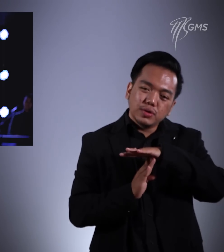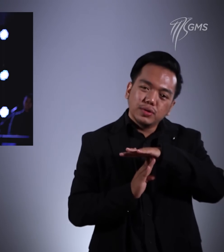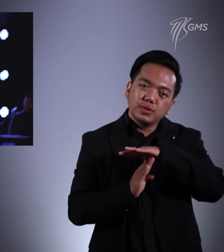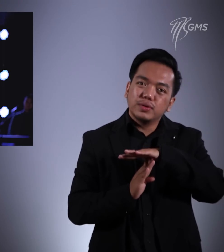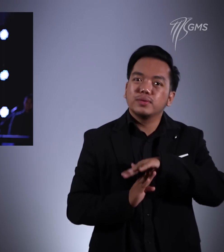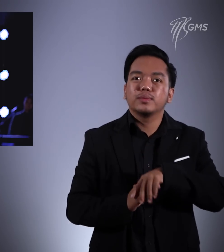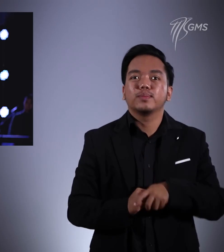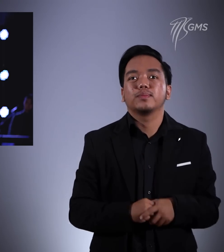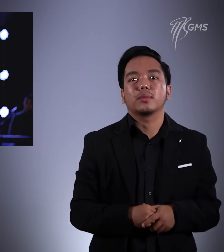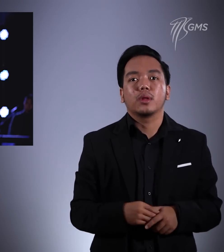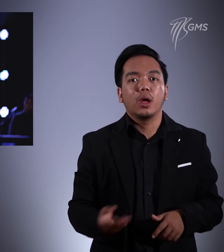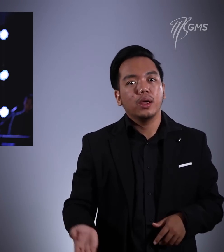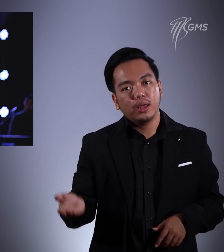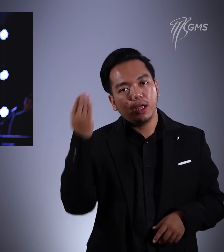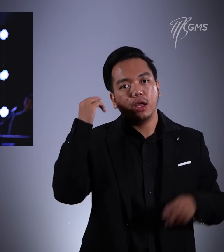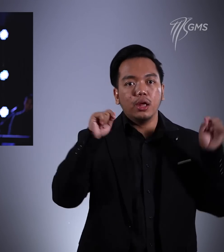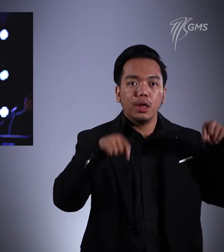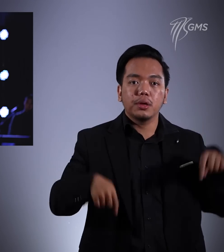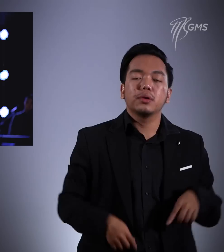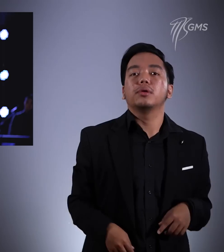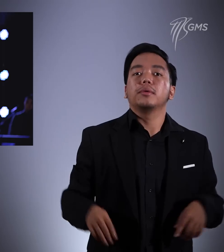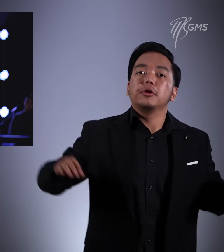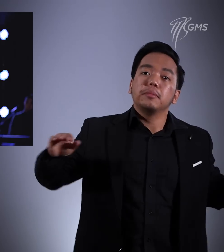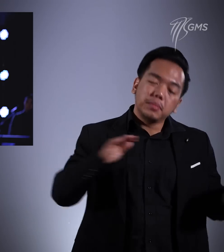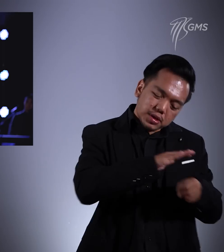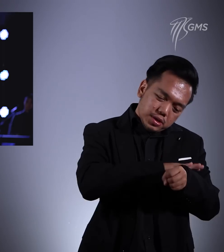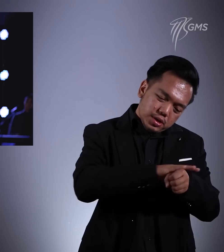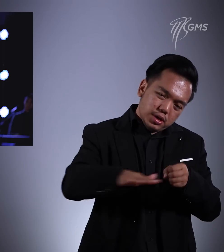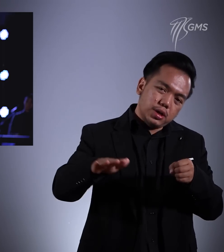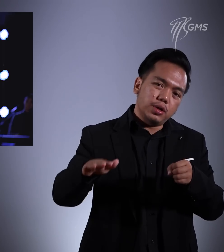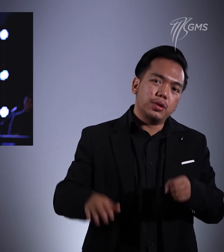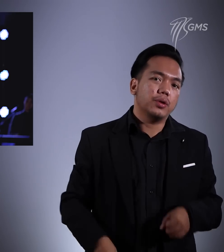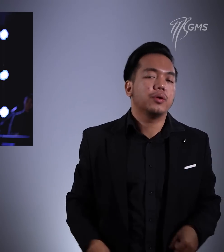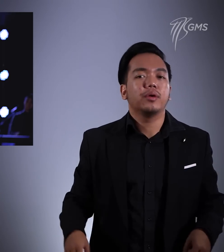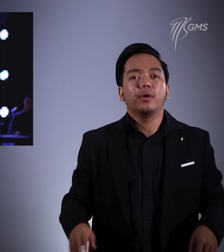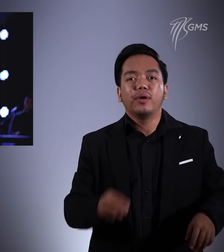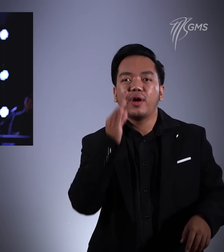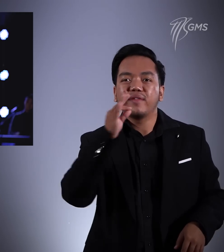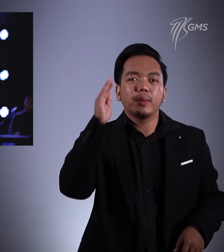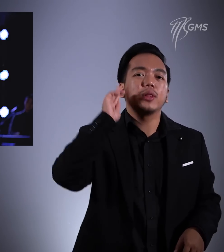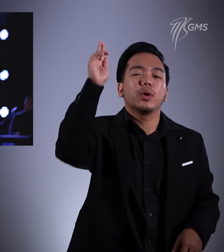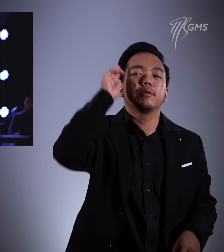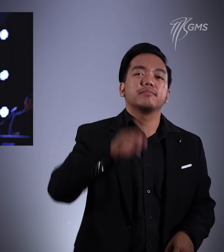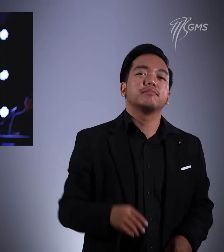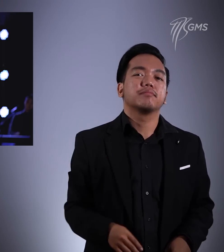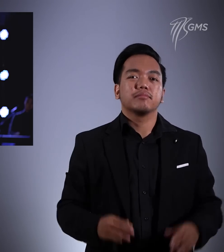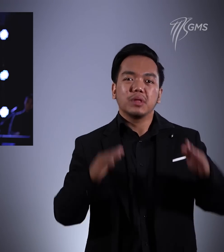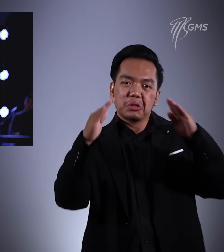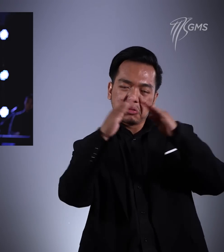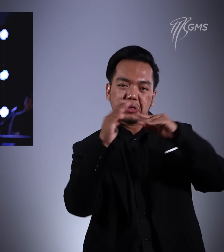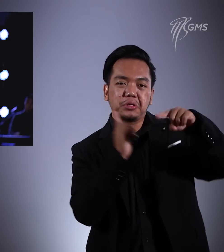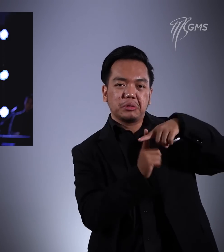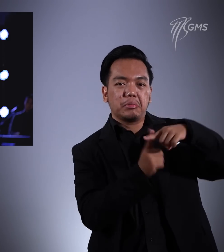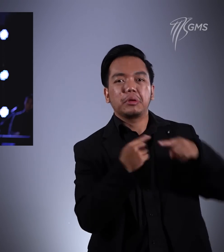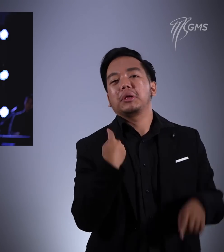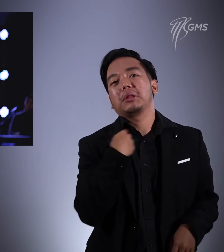penuh dengan lingkaran Tuhan, bukan lingkaran setan. Dari satu firman kepada satu firman, dari rema kepada rema. Makanya itu saya bersyukur kepada Tuhan. Gereja kita kaya